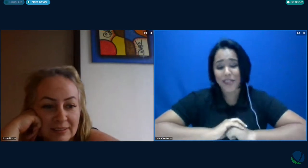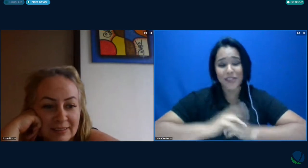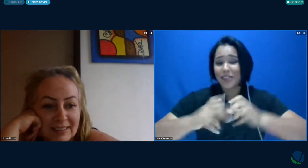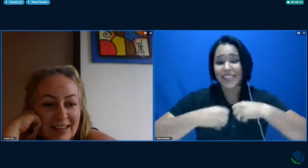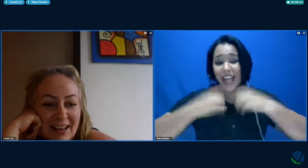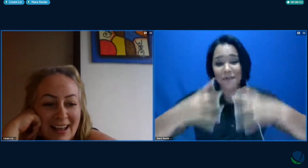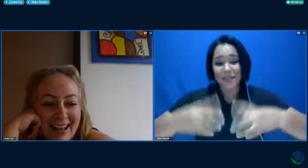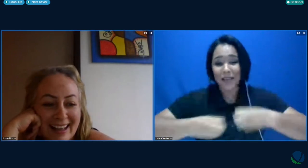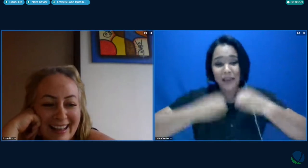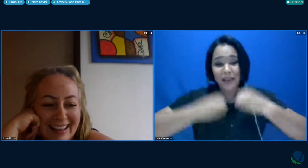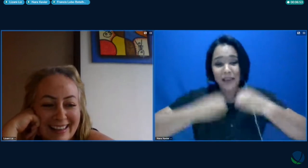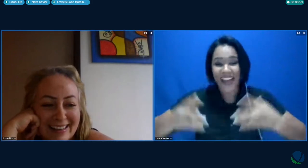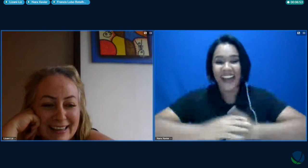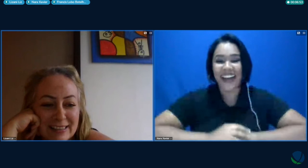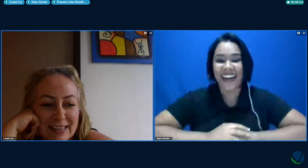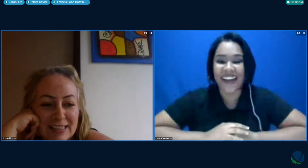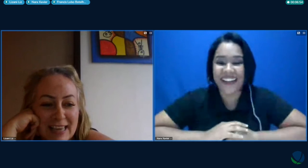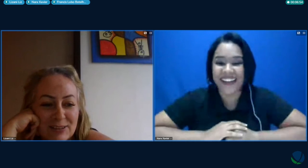aqui, eu preciso